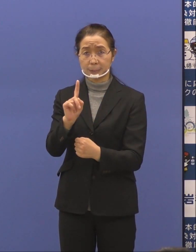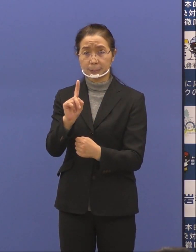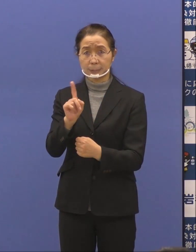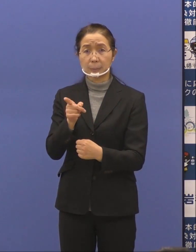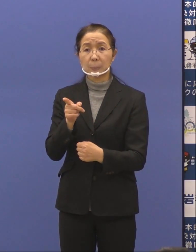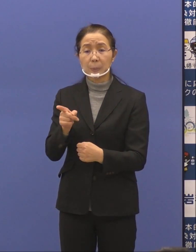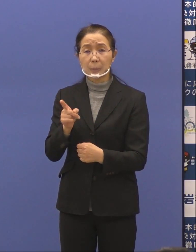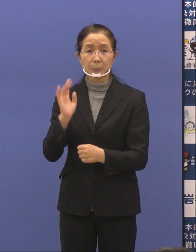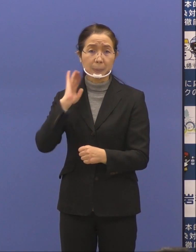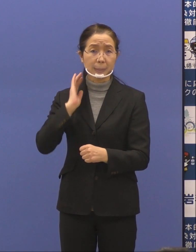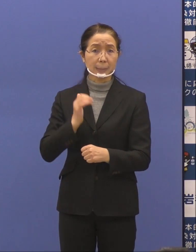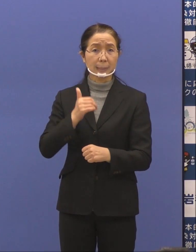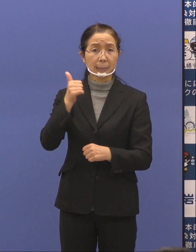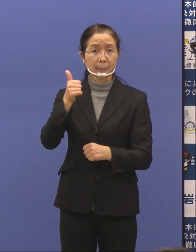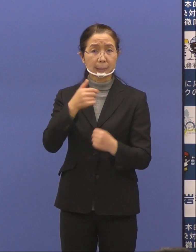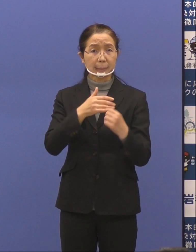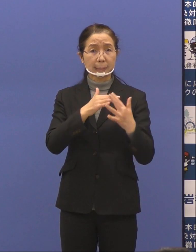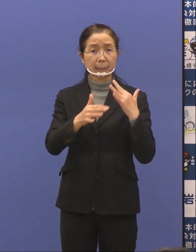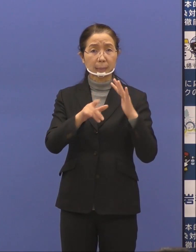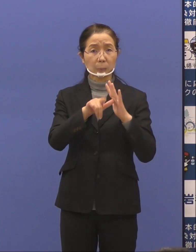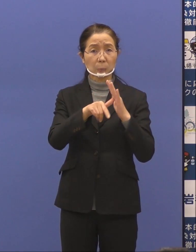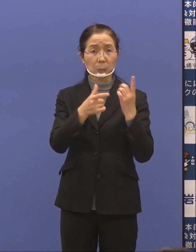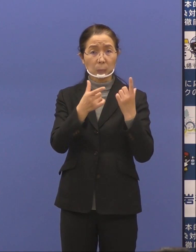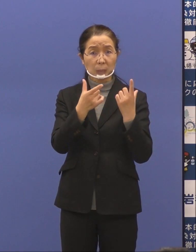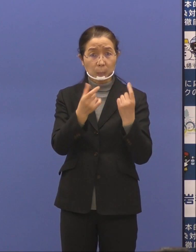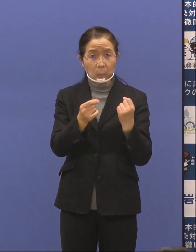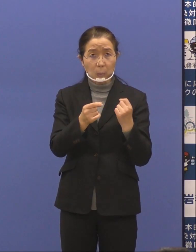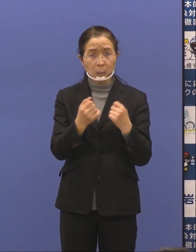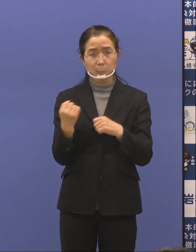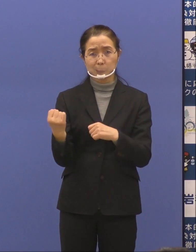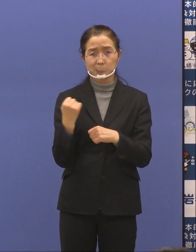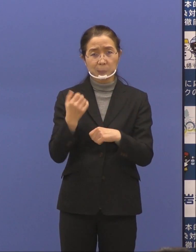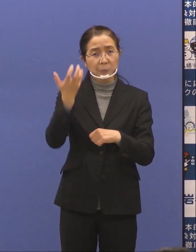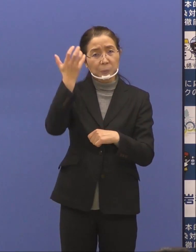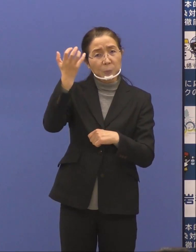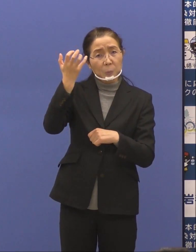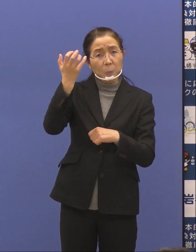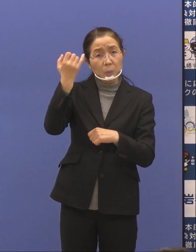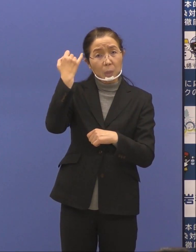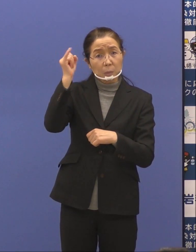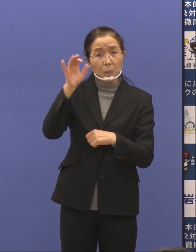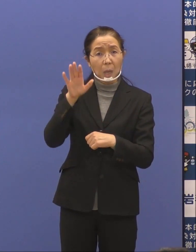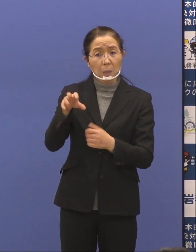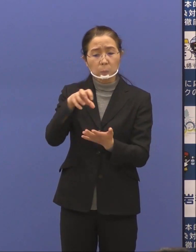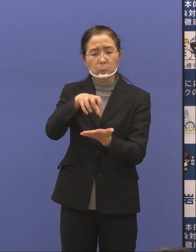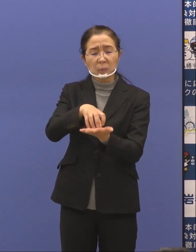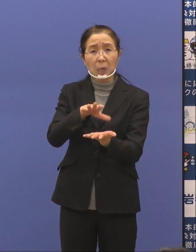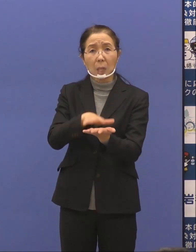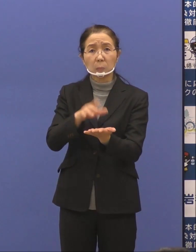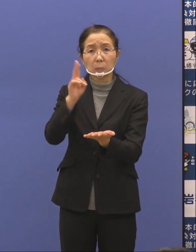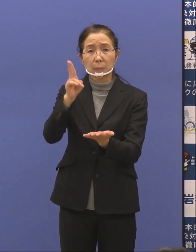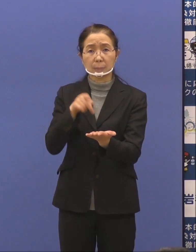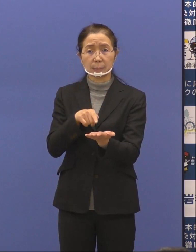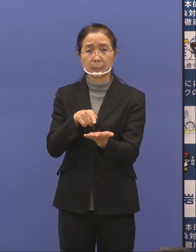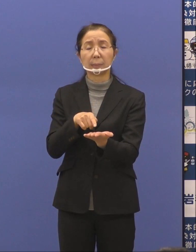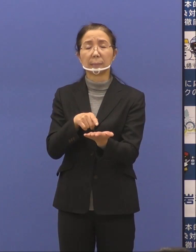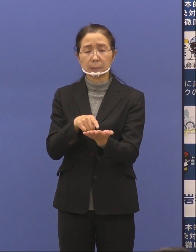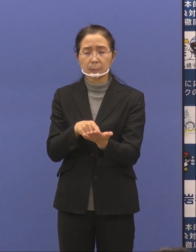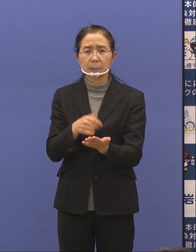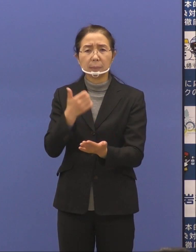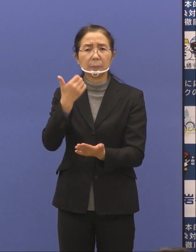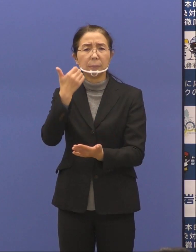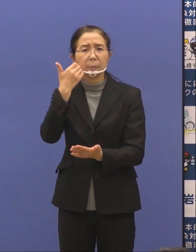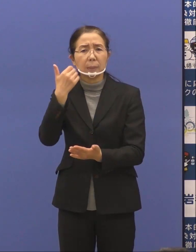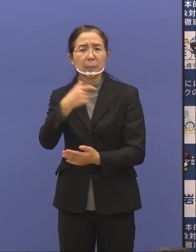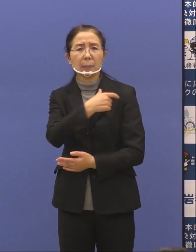でも強いぞみたいな意見もあるらしいんですけれども、 誰が候